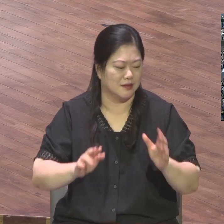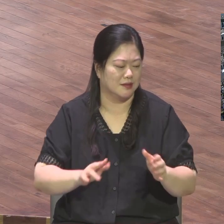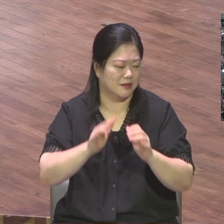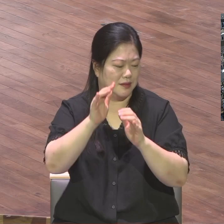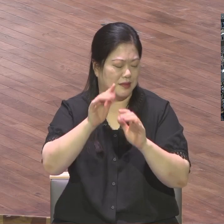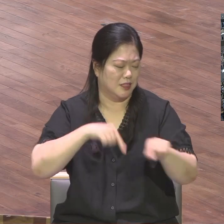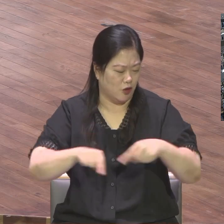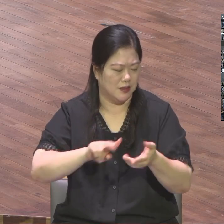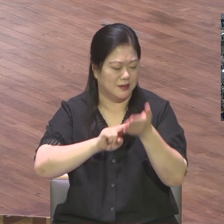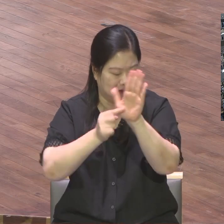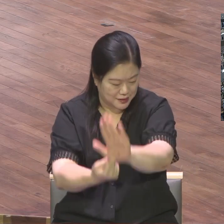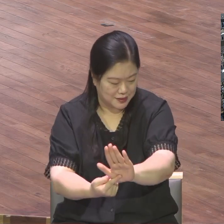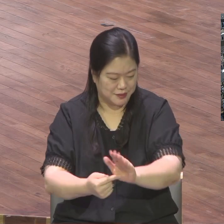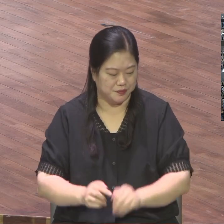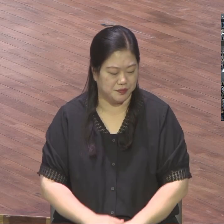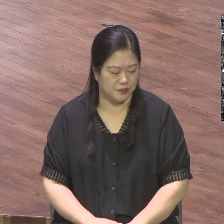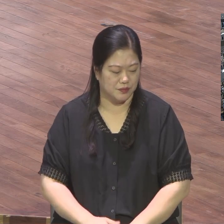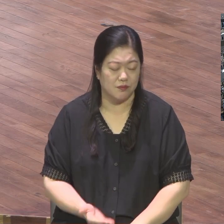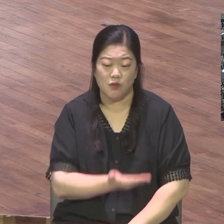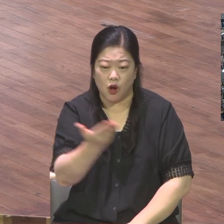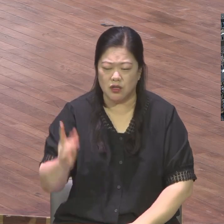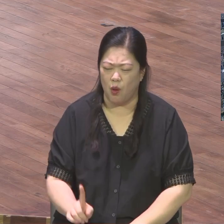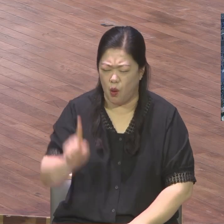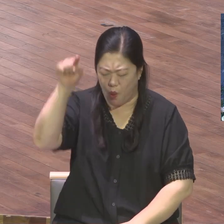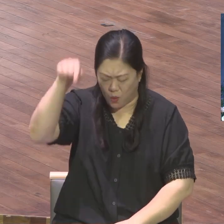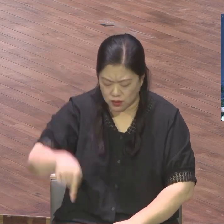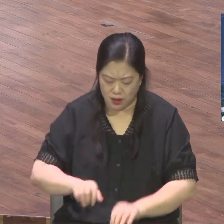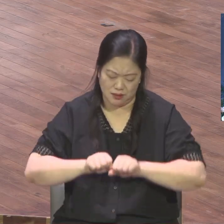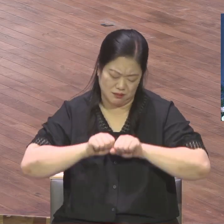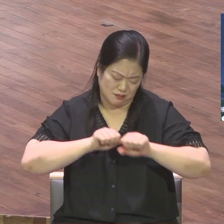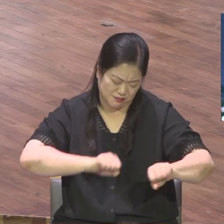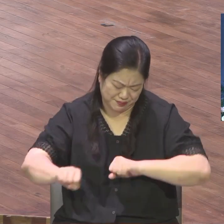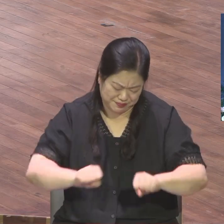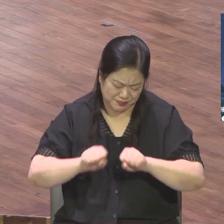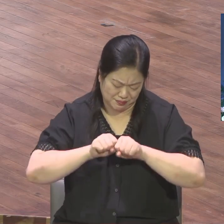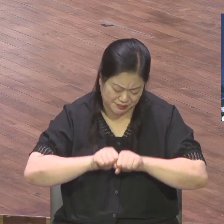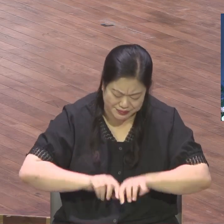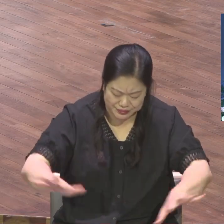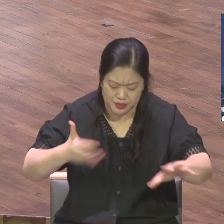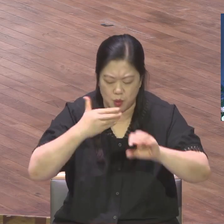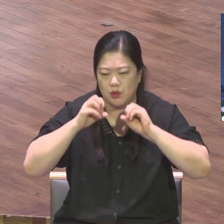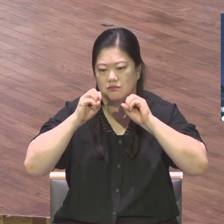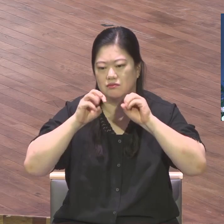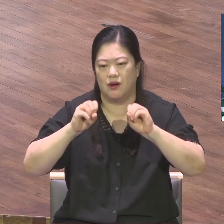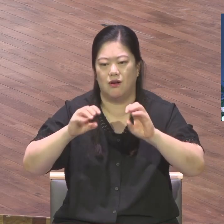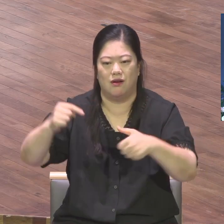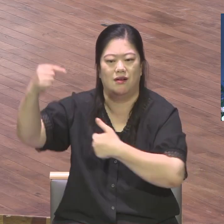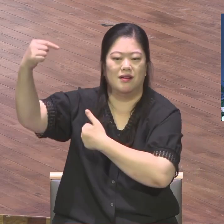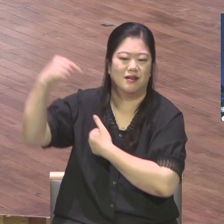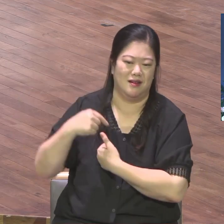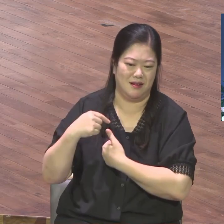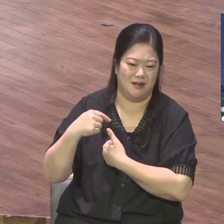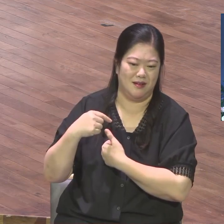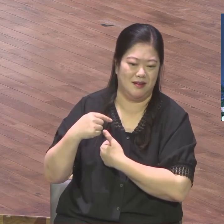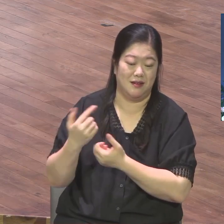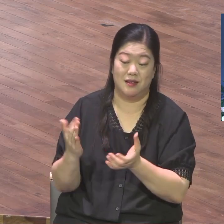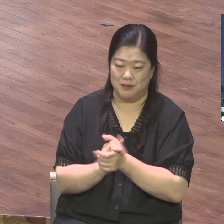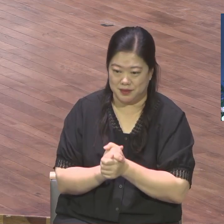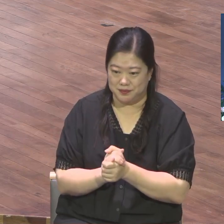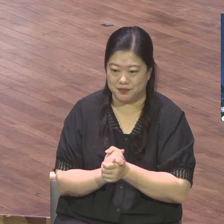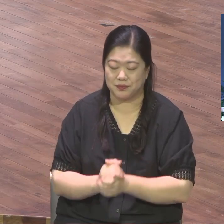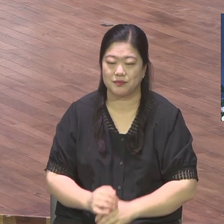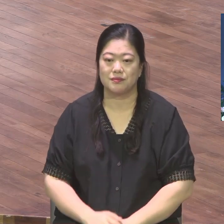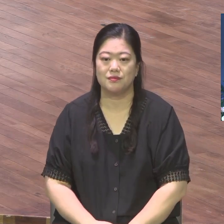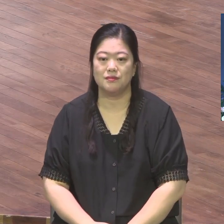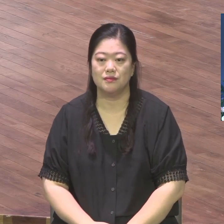복음을 전파하라. 믿고 복음을 전파하라. 보세요. 자, 예수님께서 믿음이 없고 완악했던